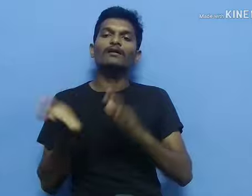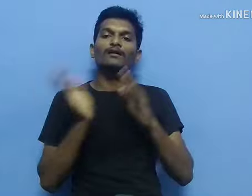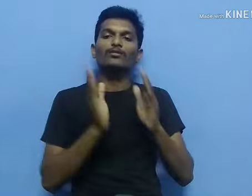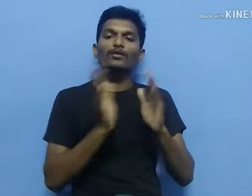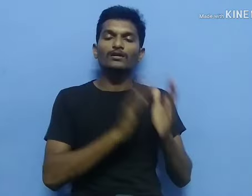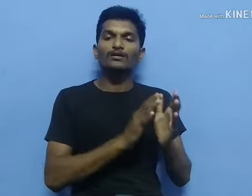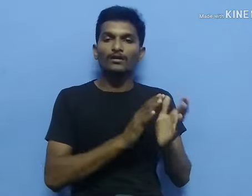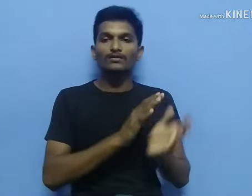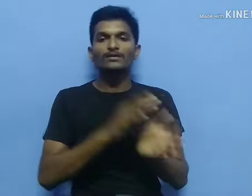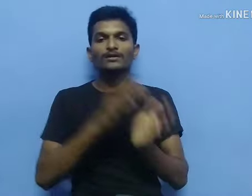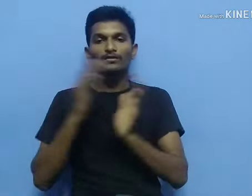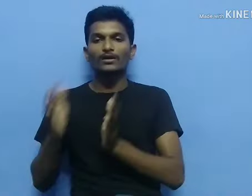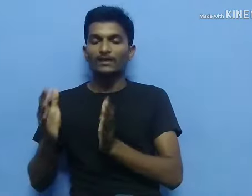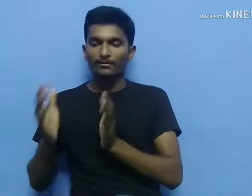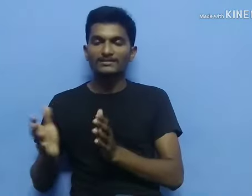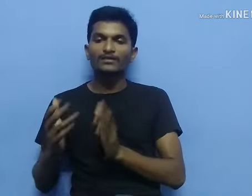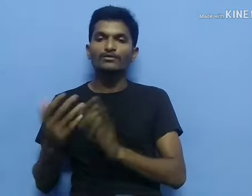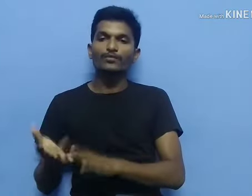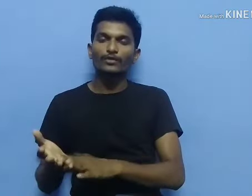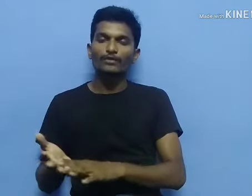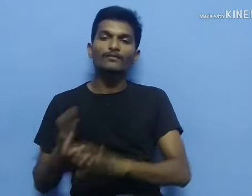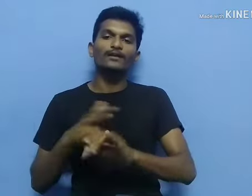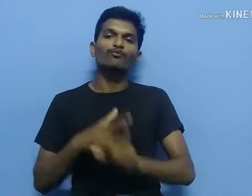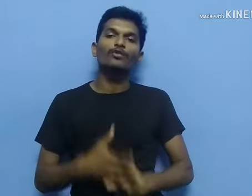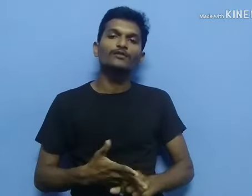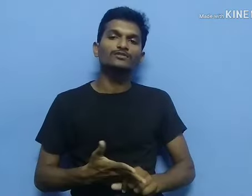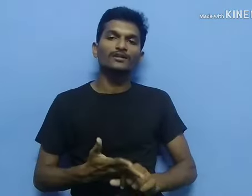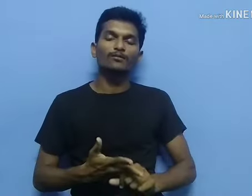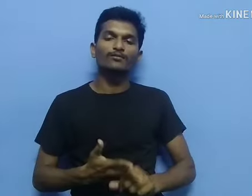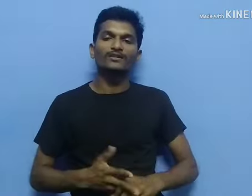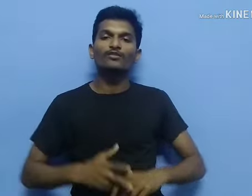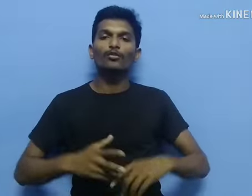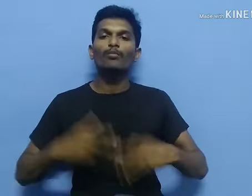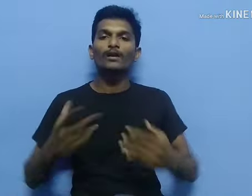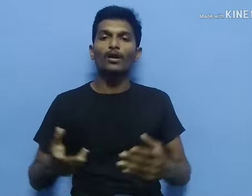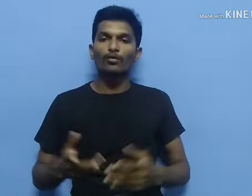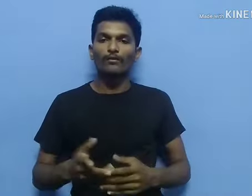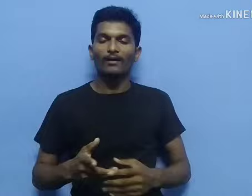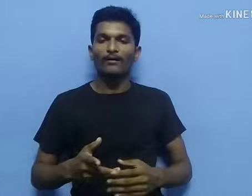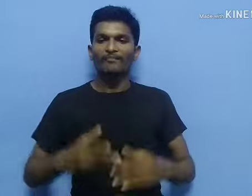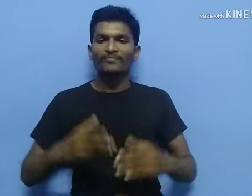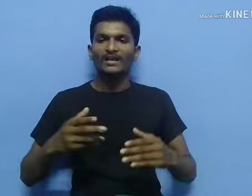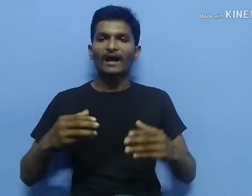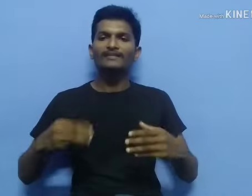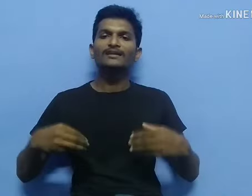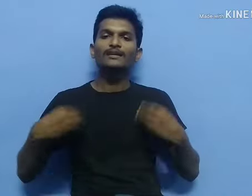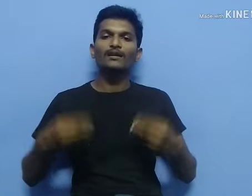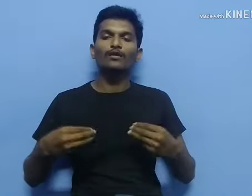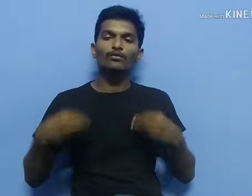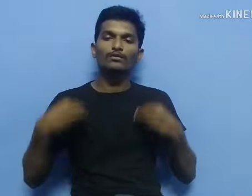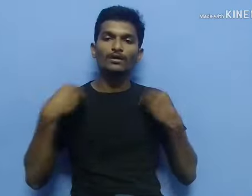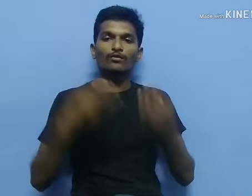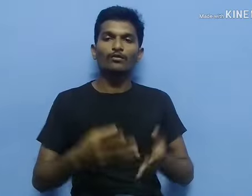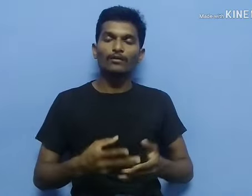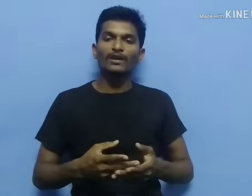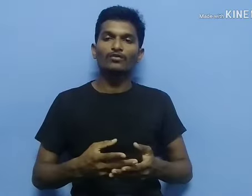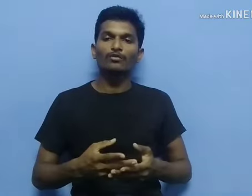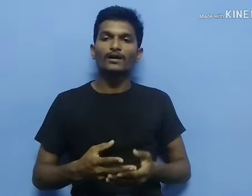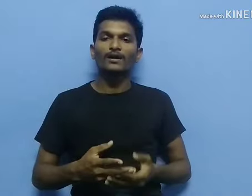அந்த பொண்ணுங்களுக்கெல்லாம் வந்து குண்டா இருக்க பசங்களை வந்து பிடிக்கும். மூணாவது விஷயம் என்னன்னு பாத்தீங்கன்னா, ரொம்ப லவ், அதிக லவ் வந்து அவங்க உங்க மேல கொடுப்பாங்க.